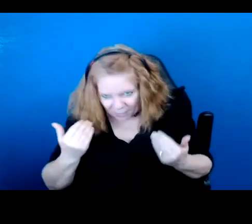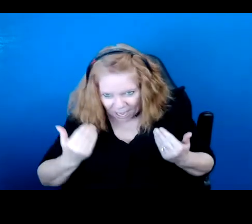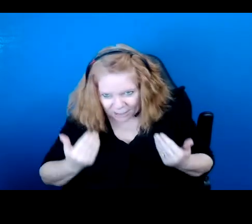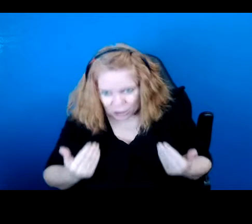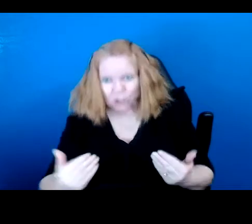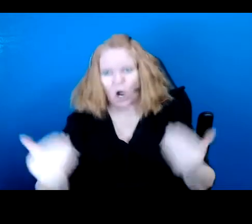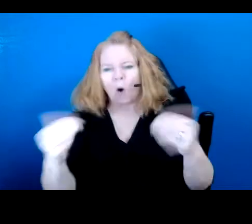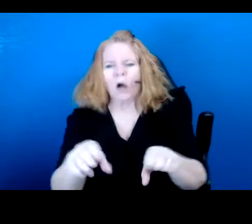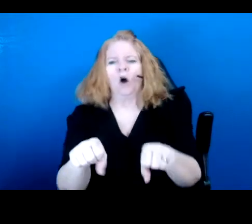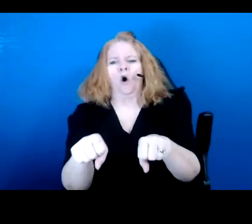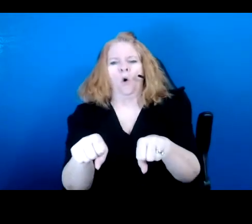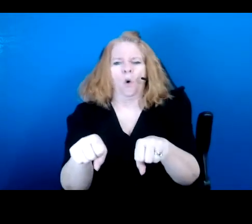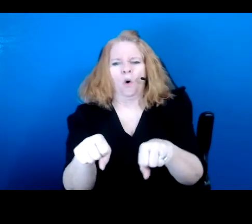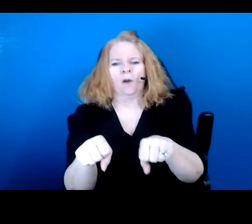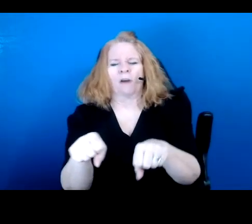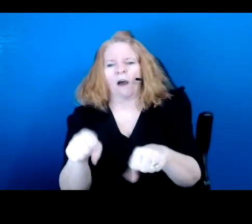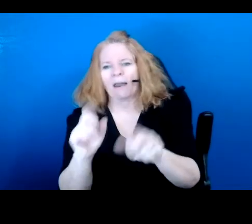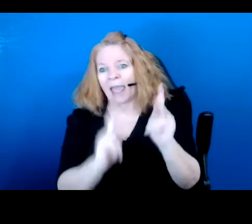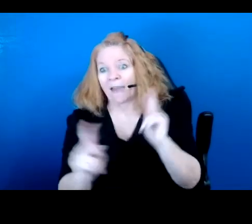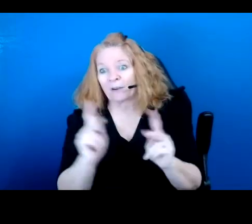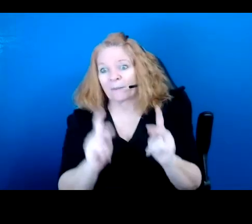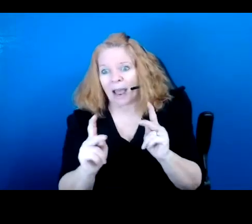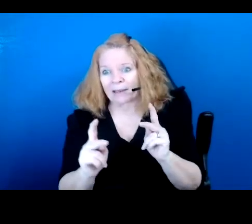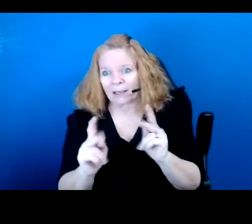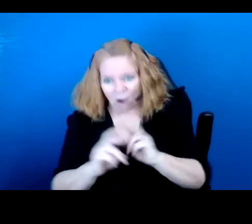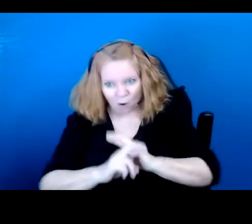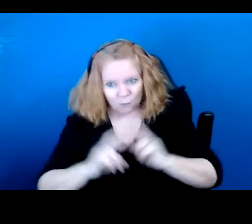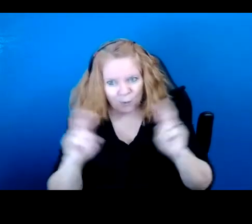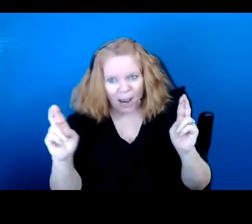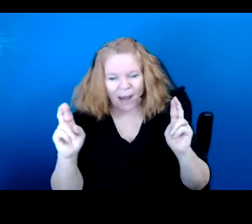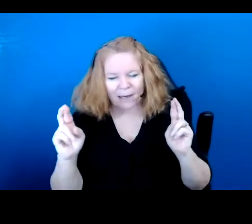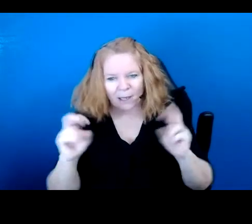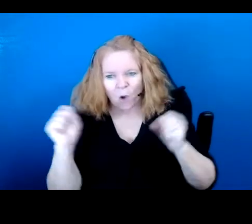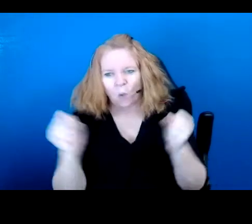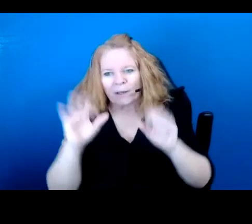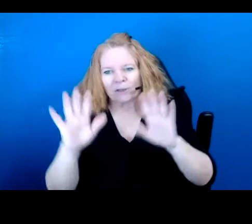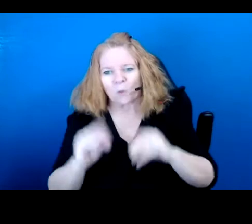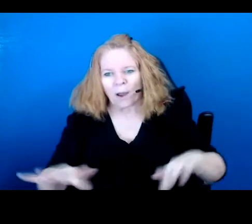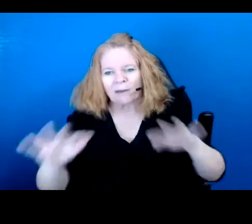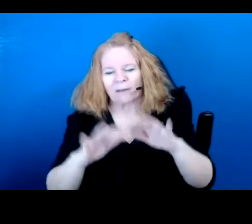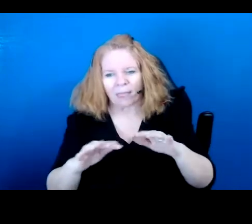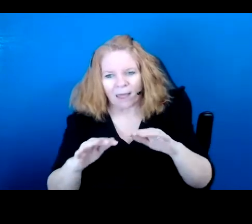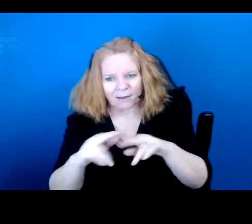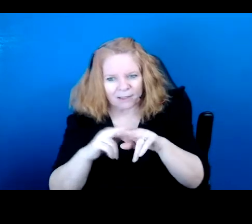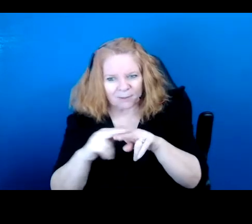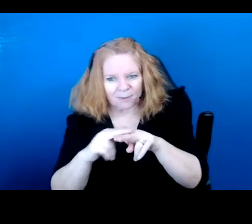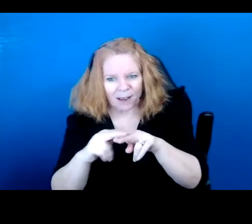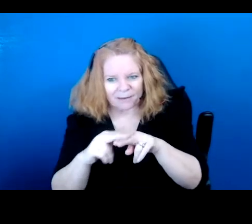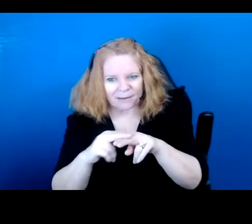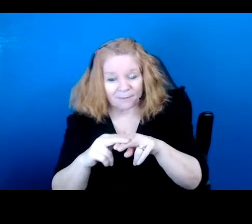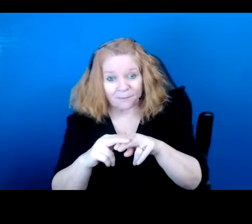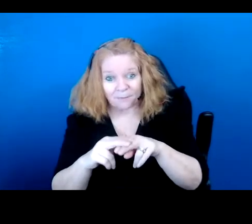vámonos sí entonces todos vamos a ajustarse los cinturones